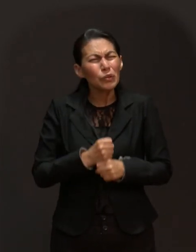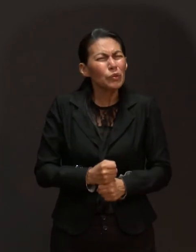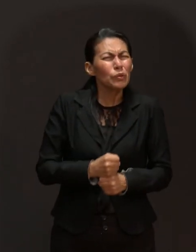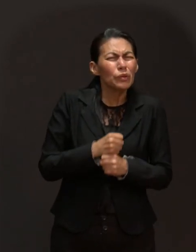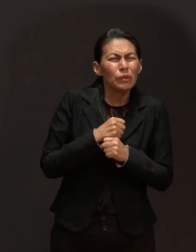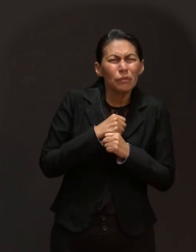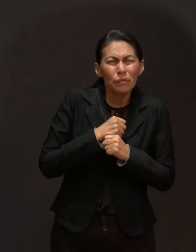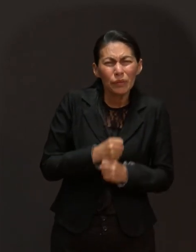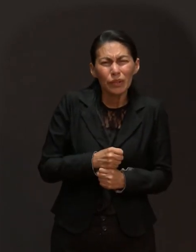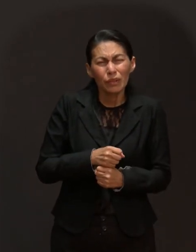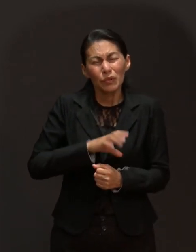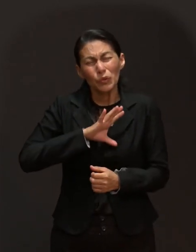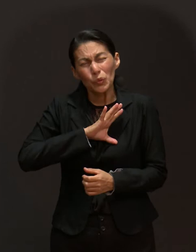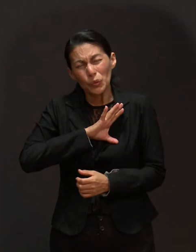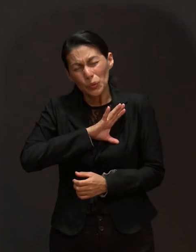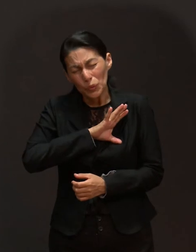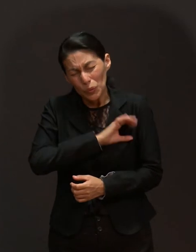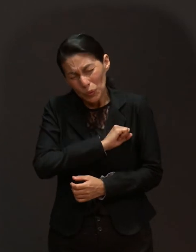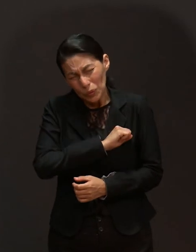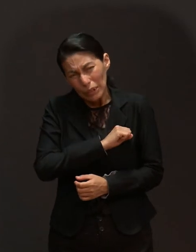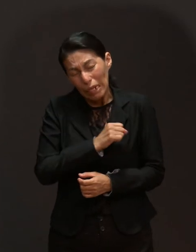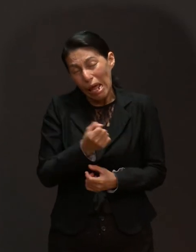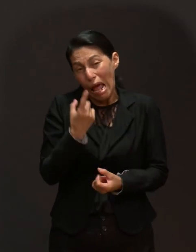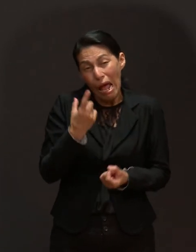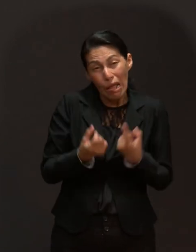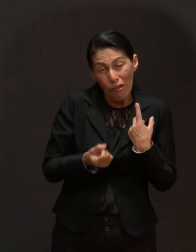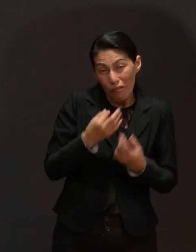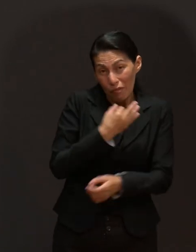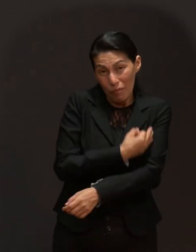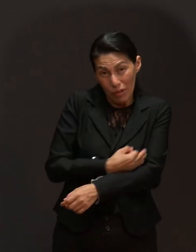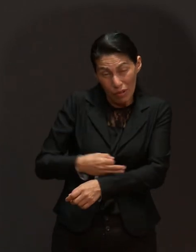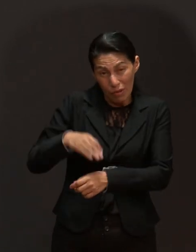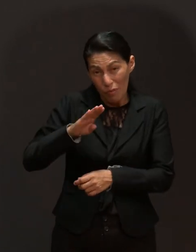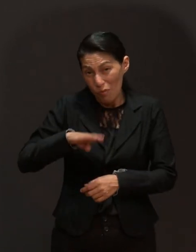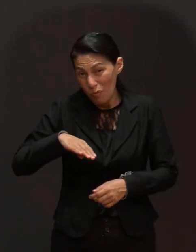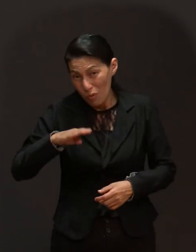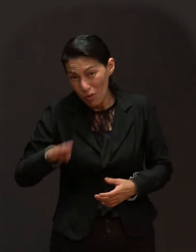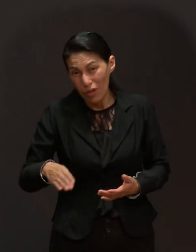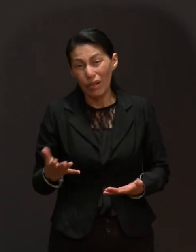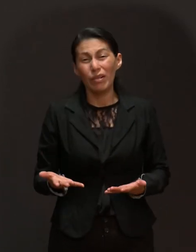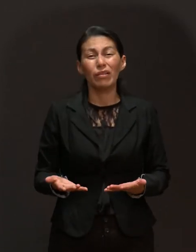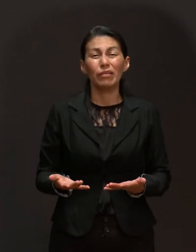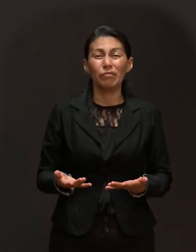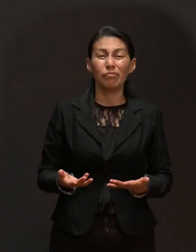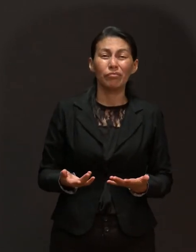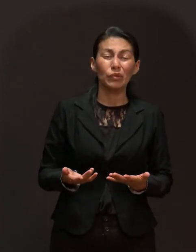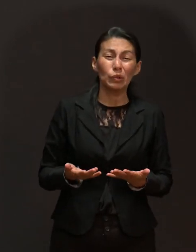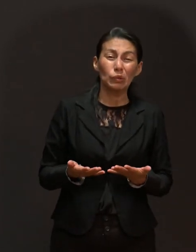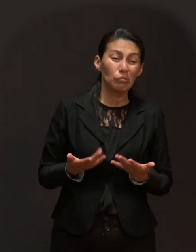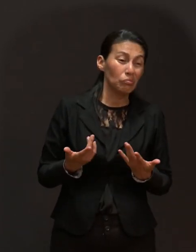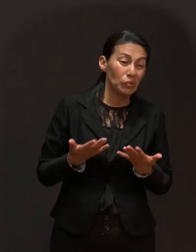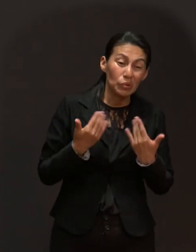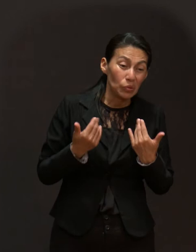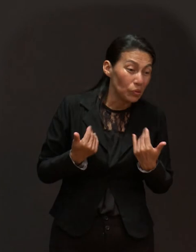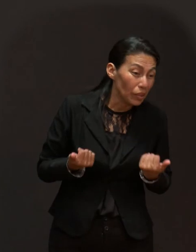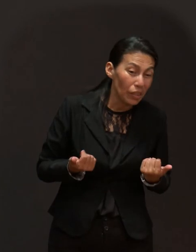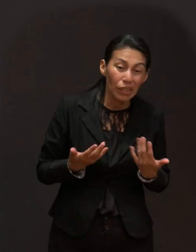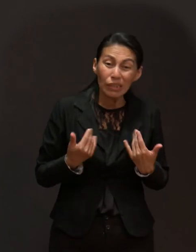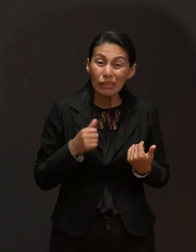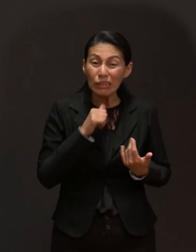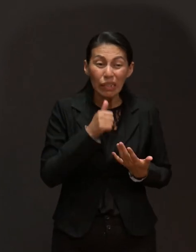una crisis una pérdida alguna situación de